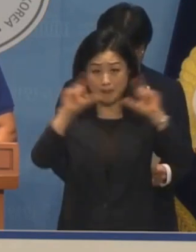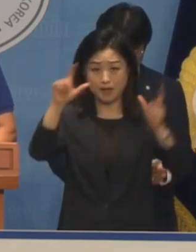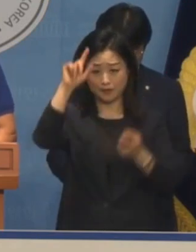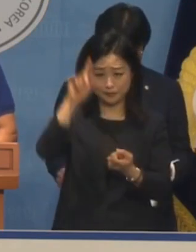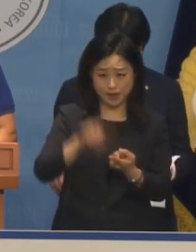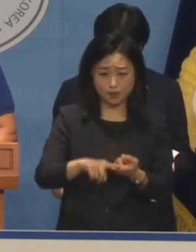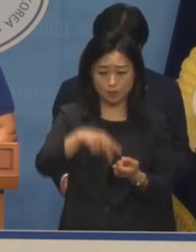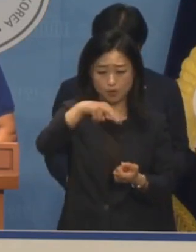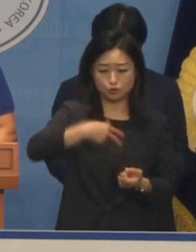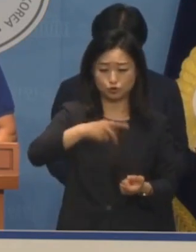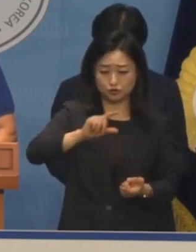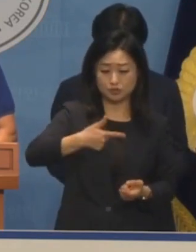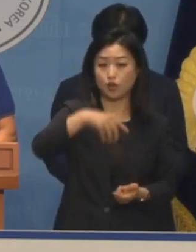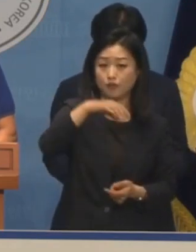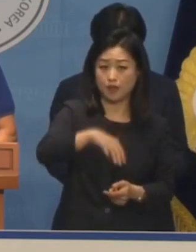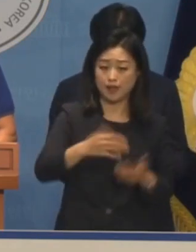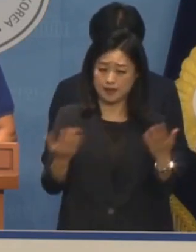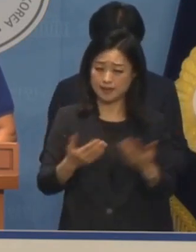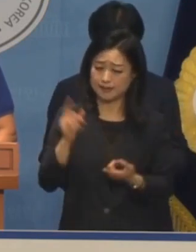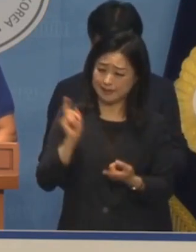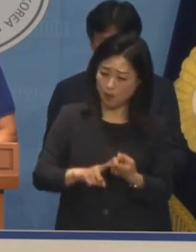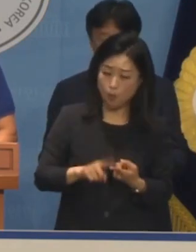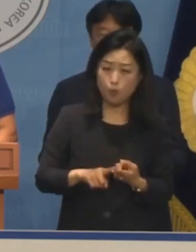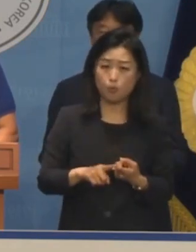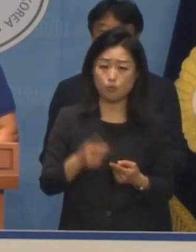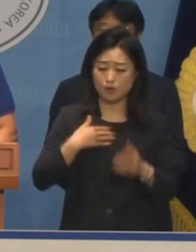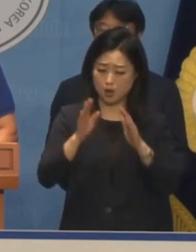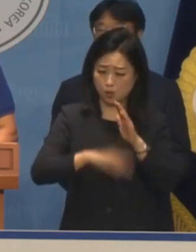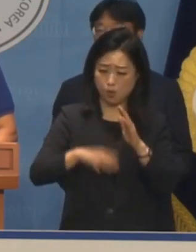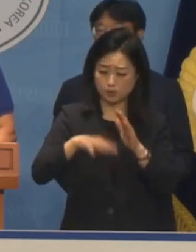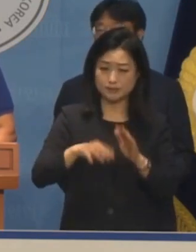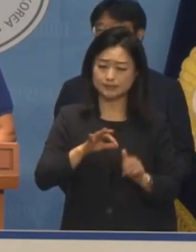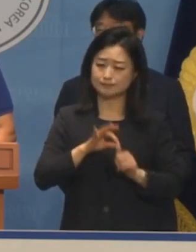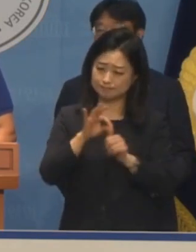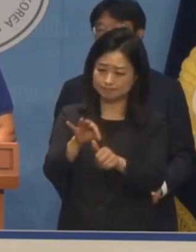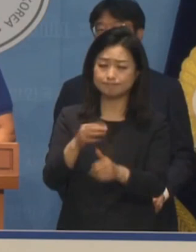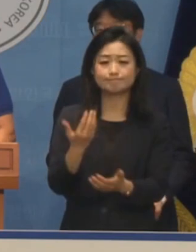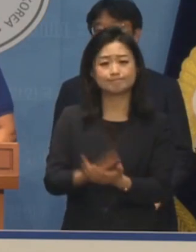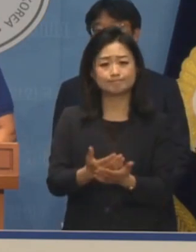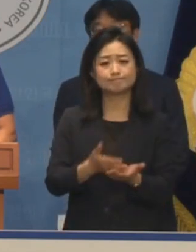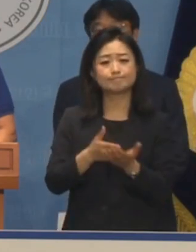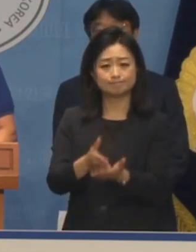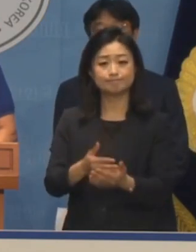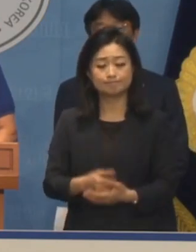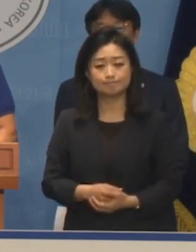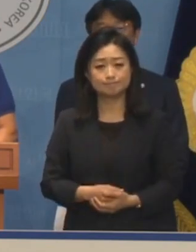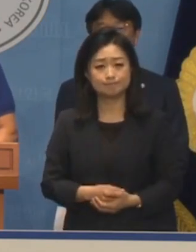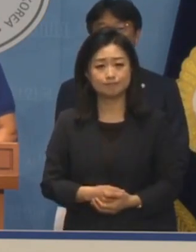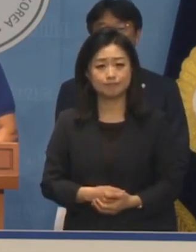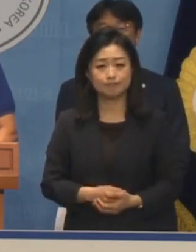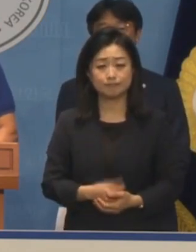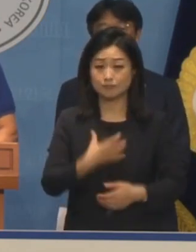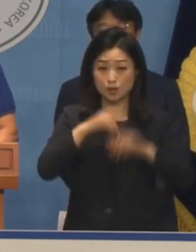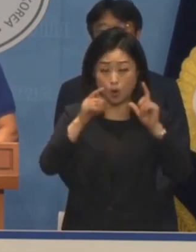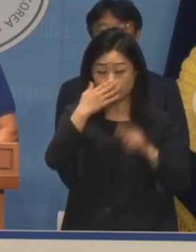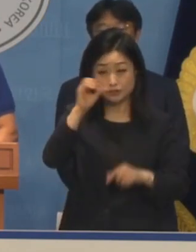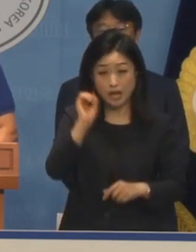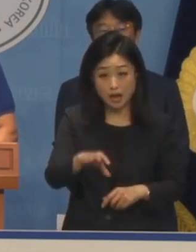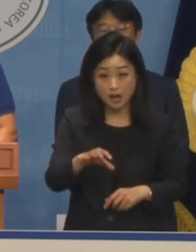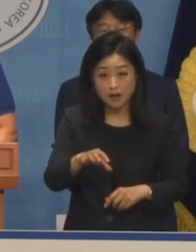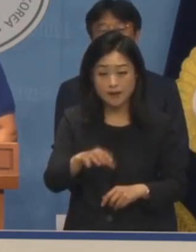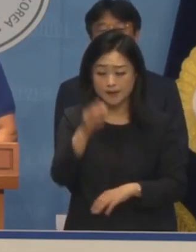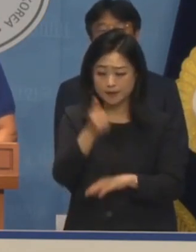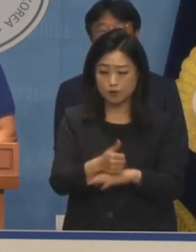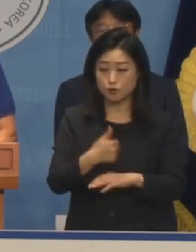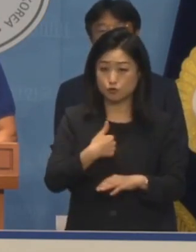순천에 그 보지에 정식으로 배치하기 바랍니다이 경고를 무시할 시 저희